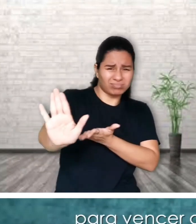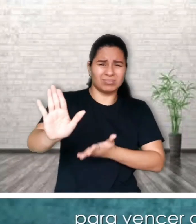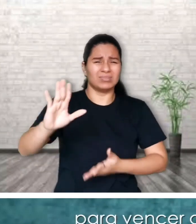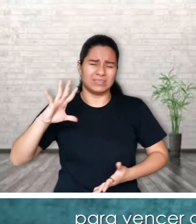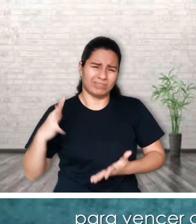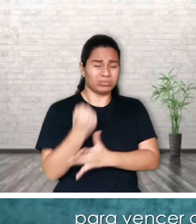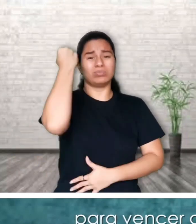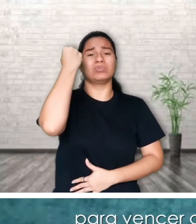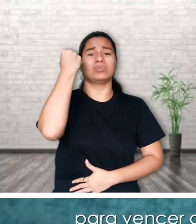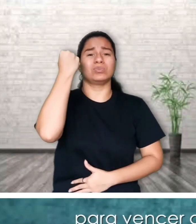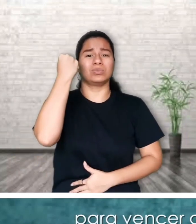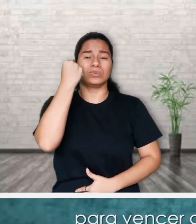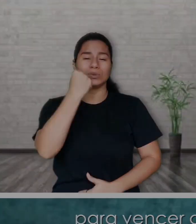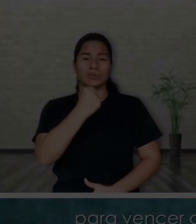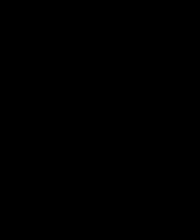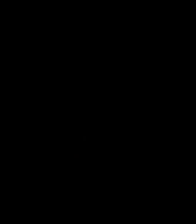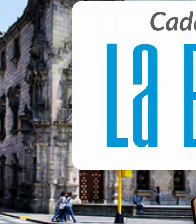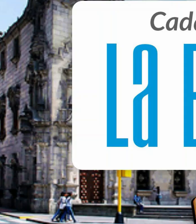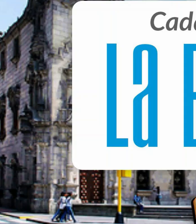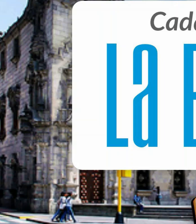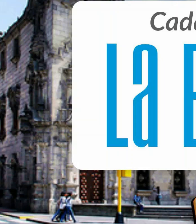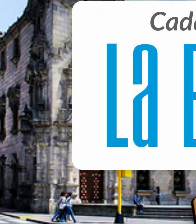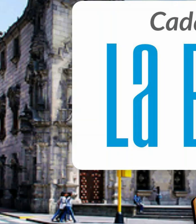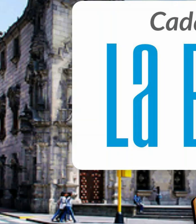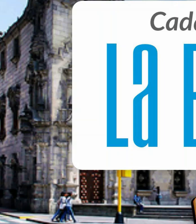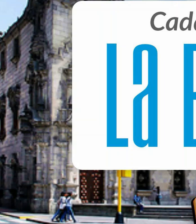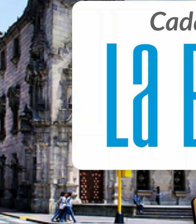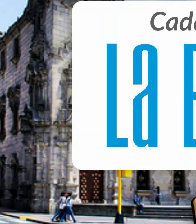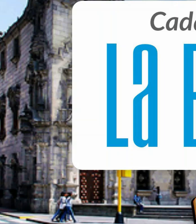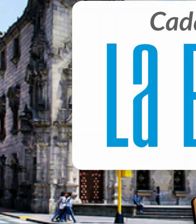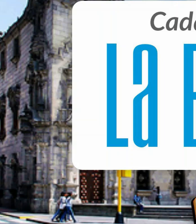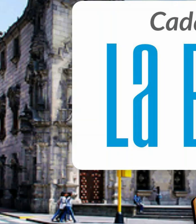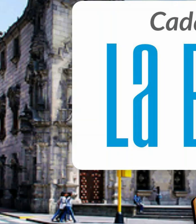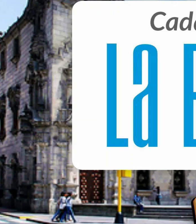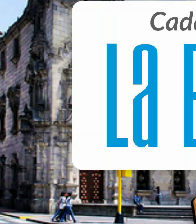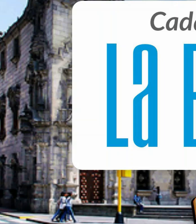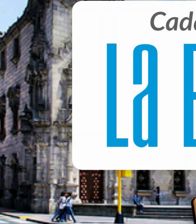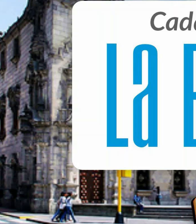y al mal. Cada día con la Biblia.